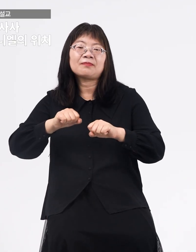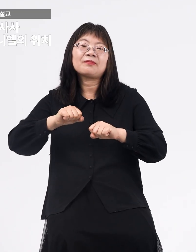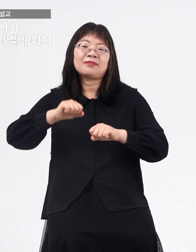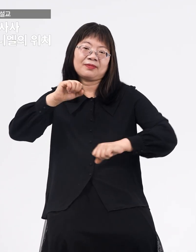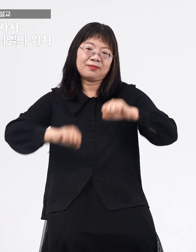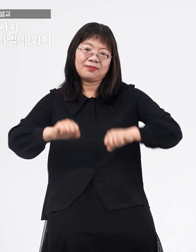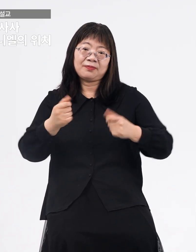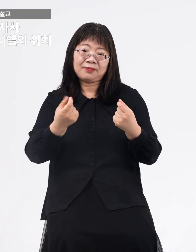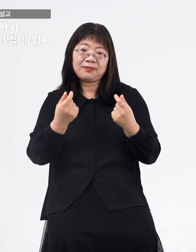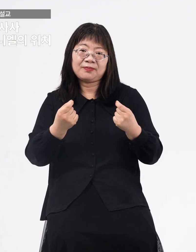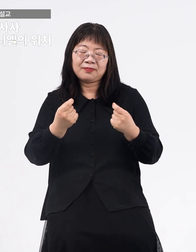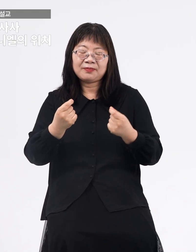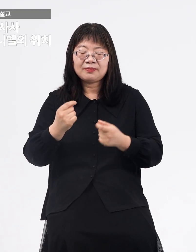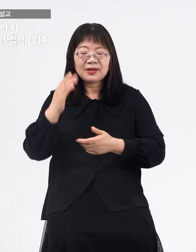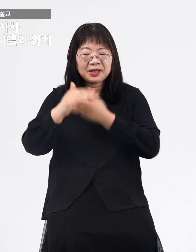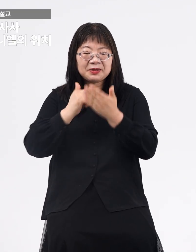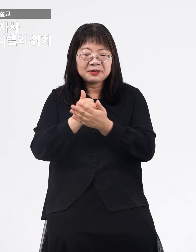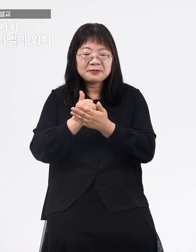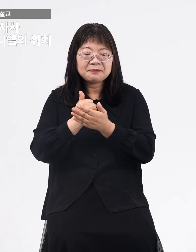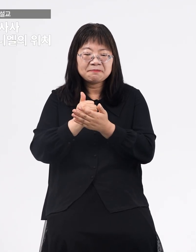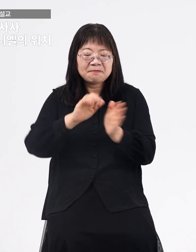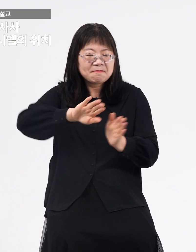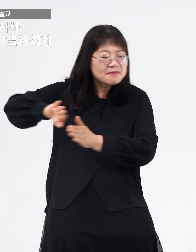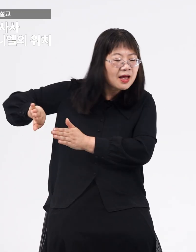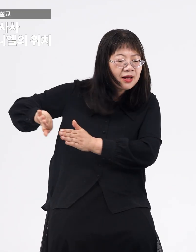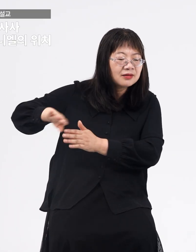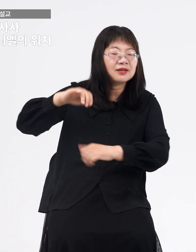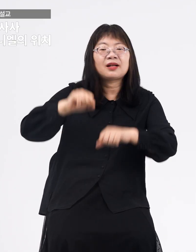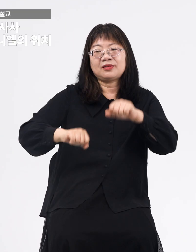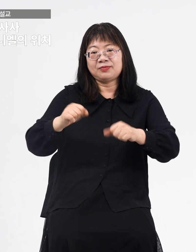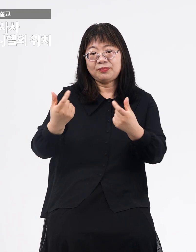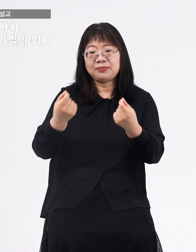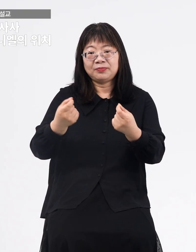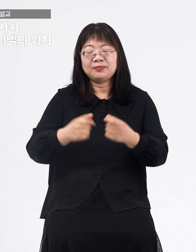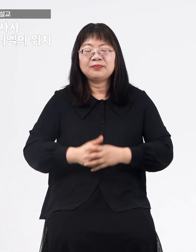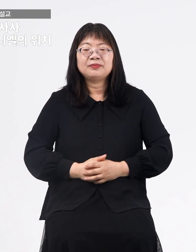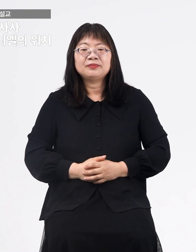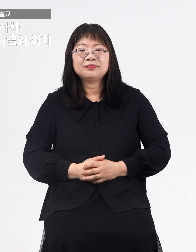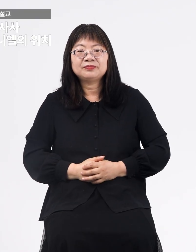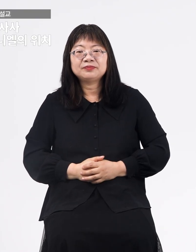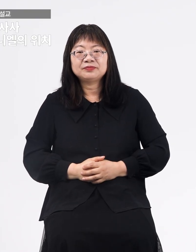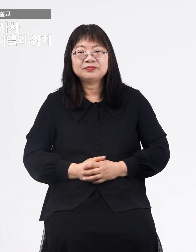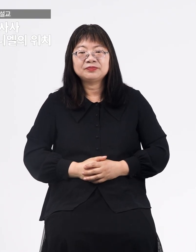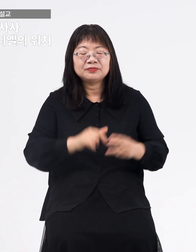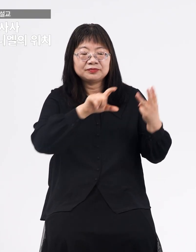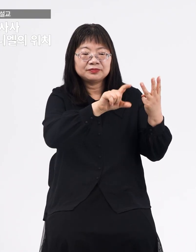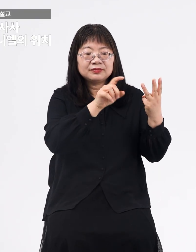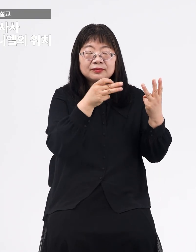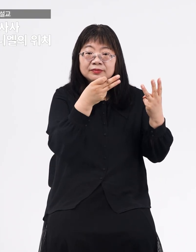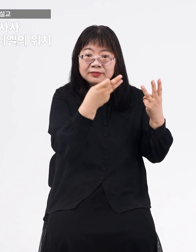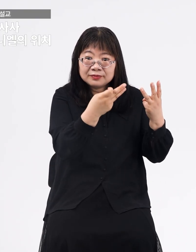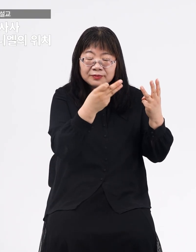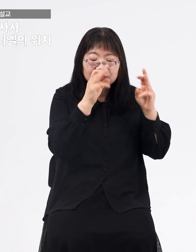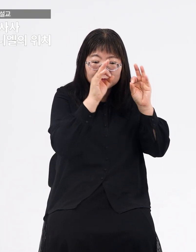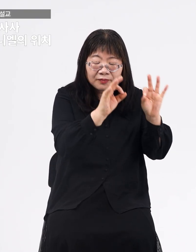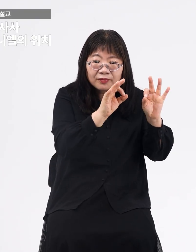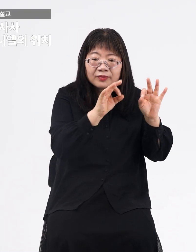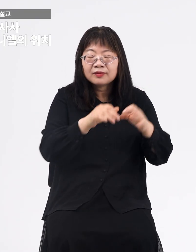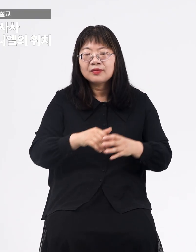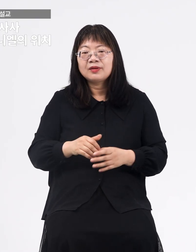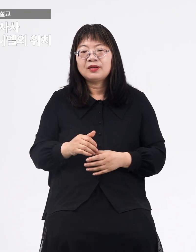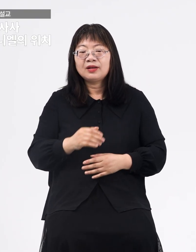행위입니다. 자, 3절을 넘어가서 한번 볼까요? 3절, 13절. 곧 그들이 여호와를 또 어떻게